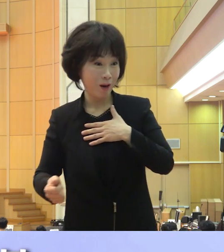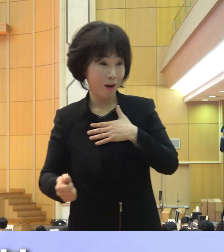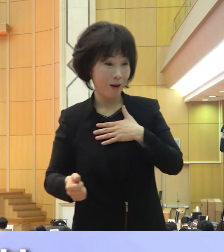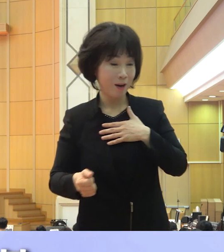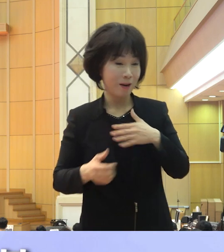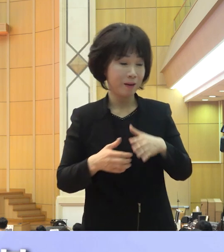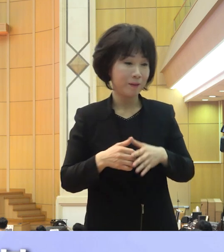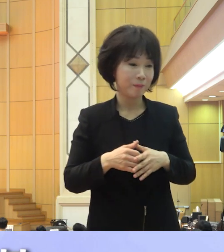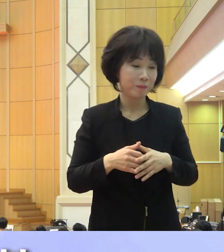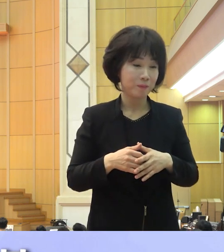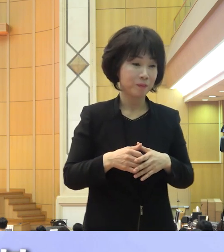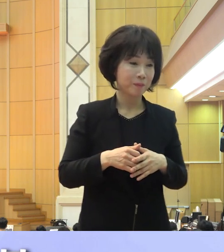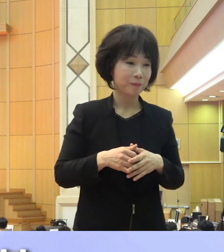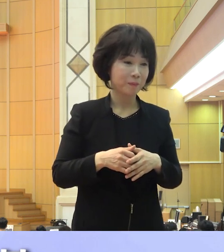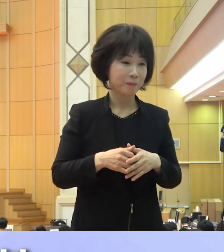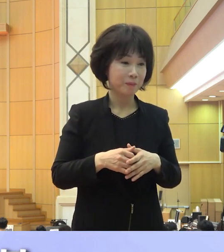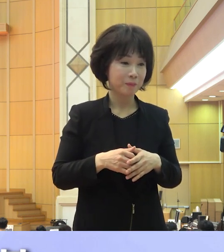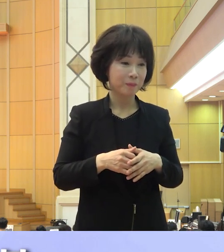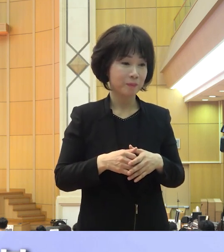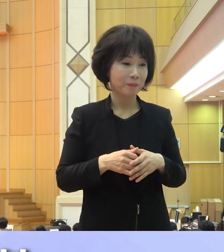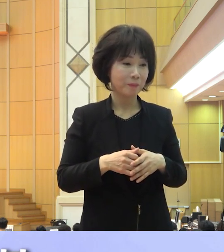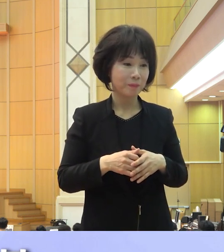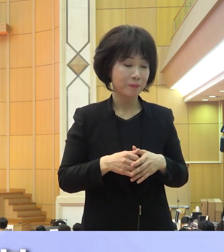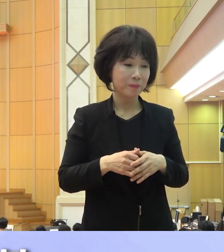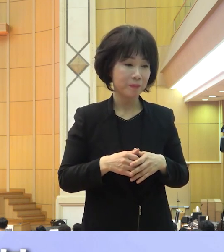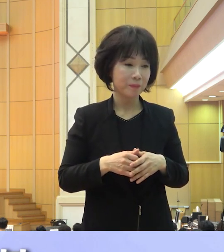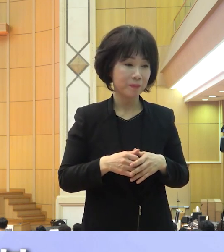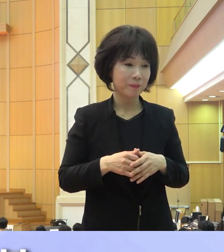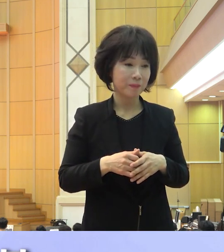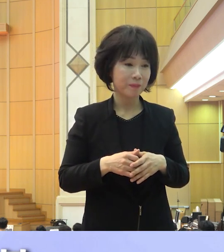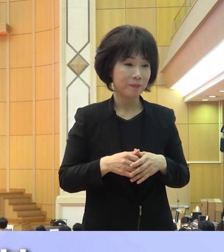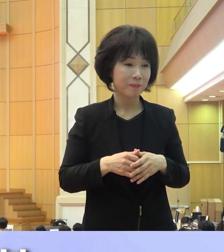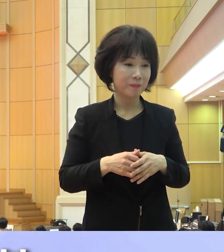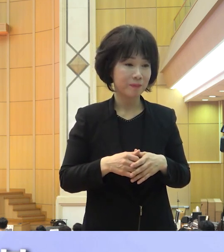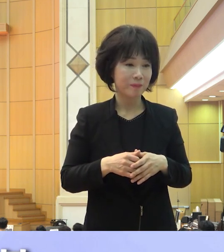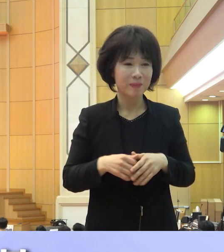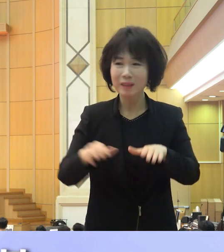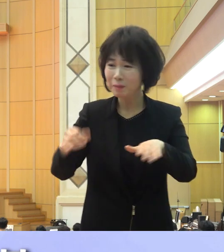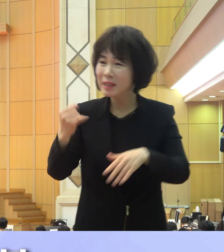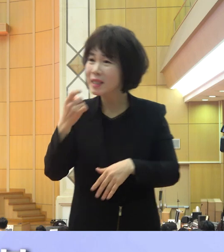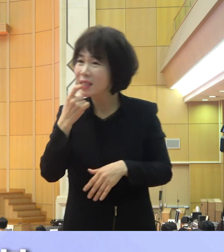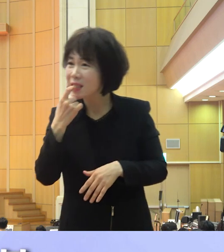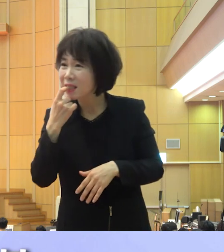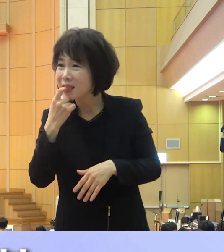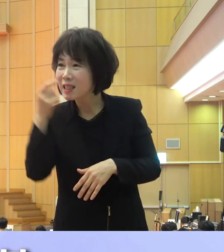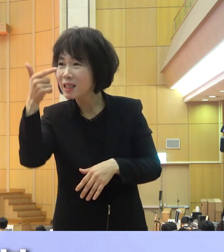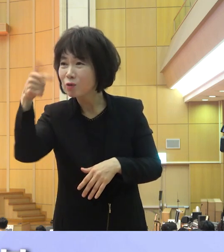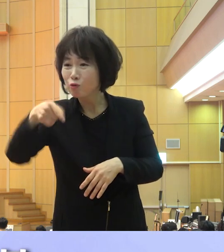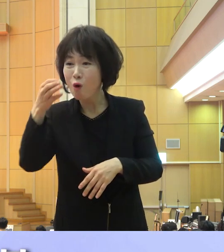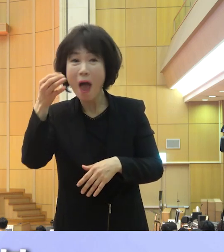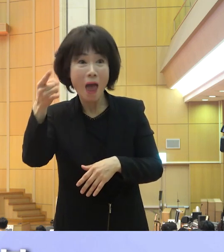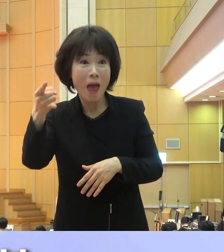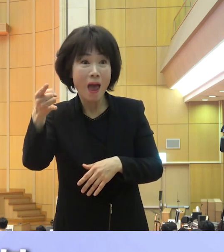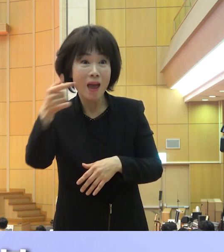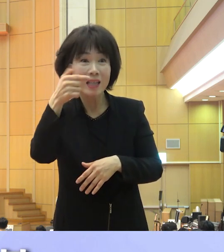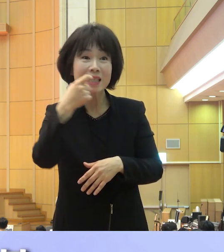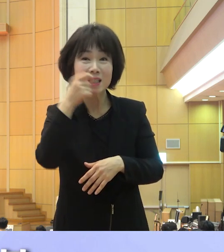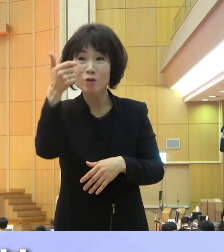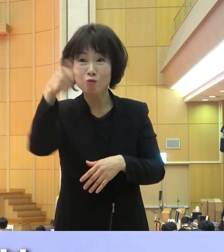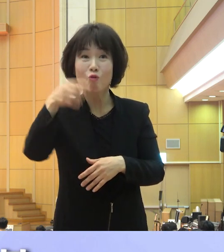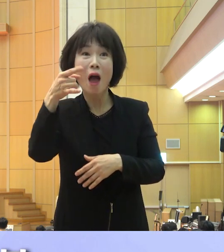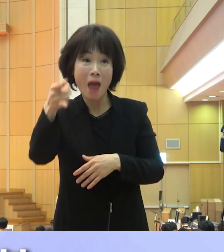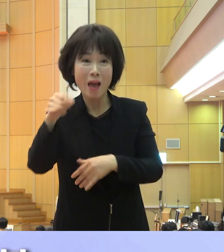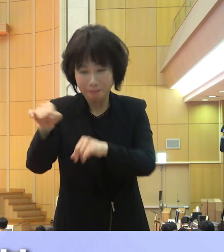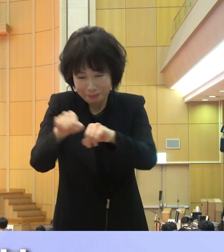같습니다. 먹어본 사람 알지요? 그러니 그 누에가 잘 먹고 살찌고 잘 자라야